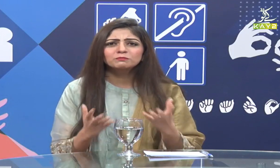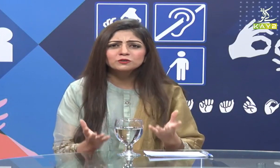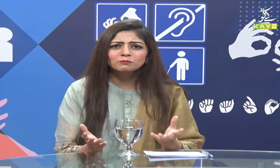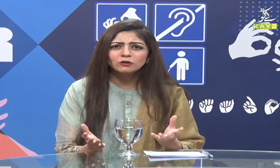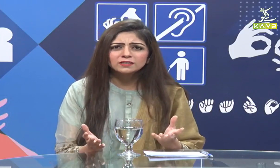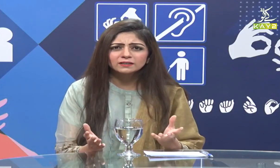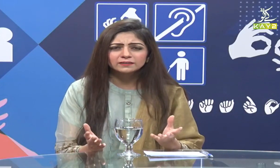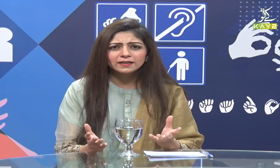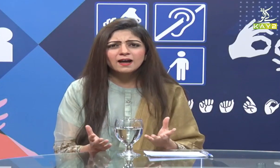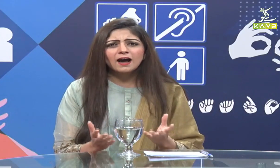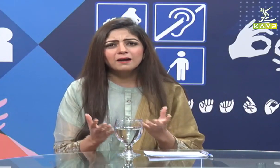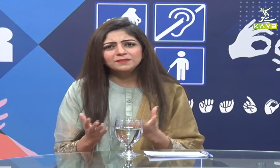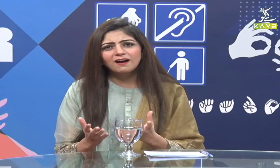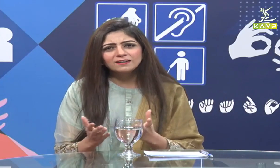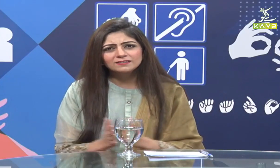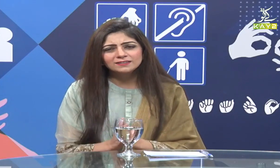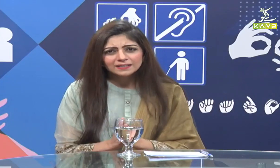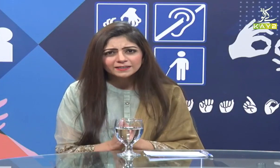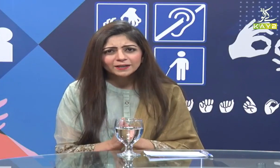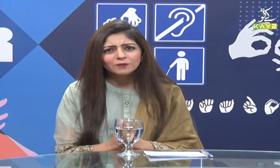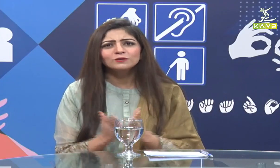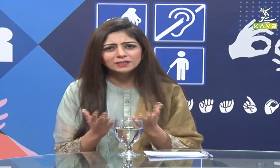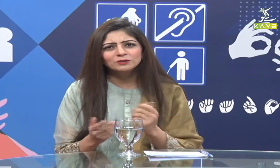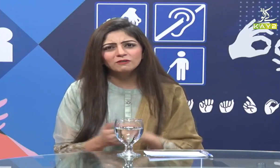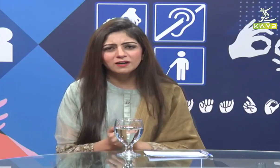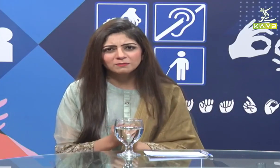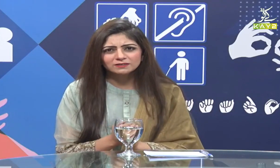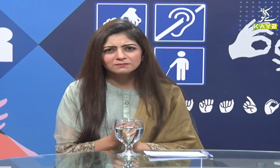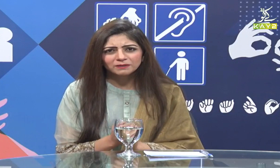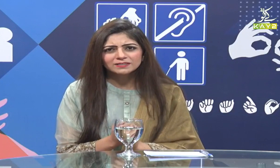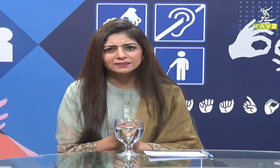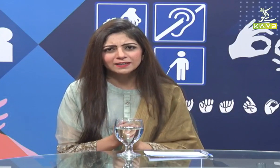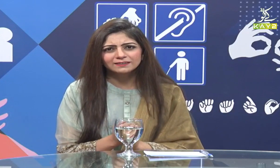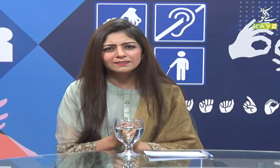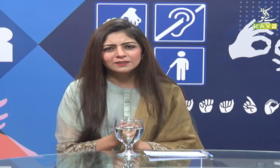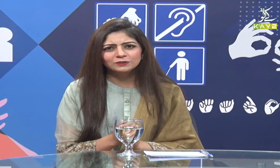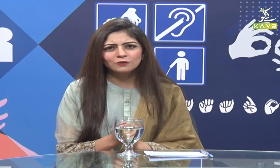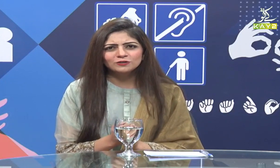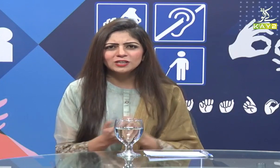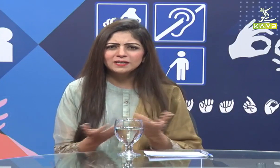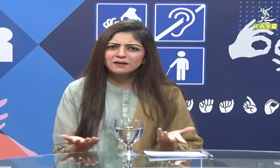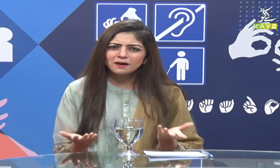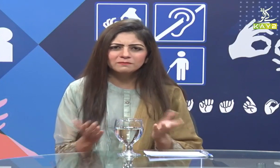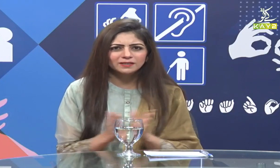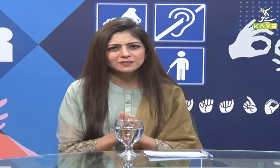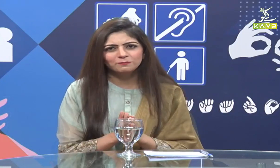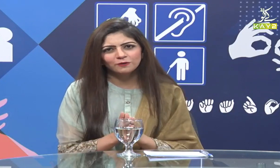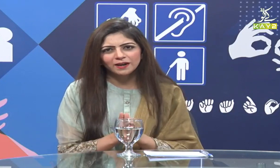सुन बोल नहीं सकते, आप ये आर्ट सीख के उनकी भी तो आवाज़ बन सकते हैं ना। तो चलिए अब इस प्रोग्राम